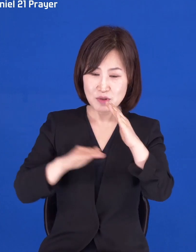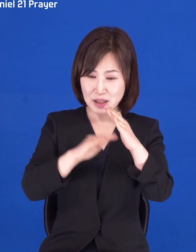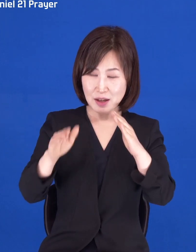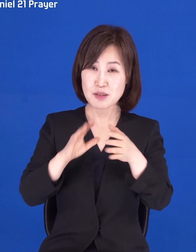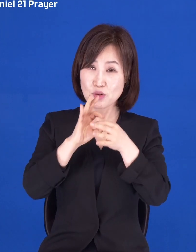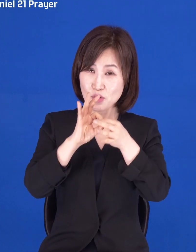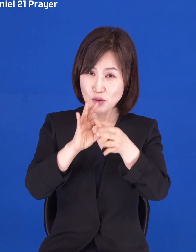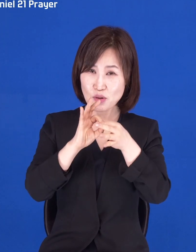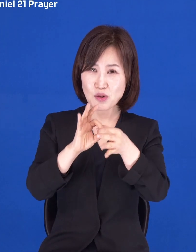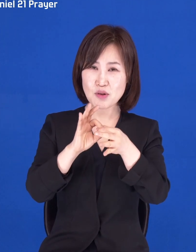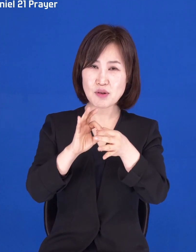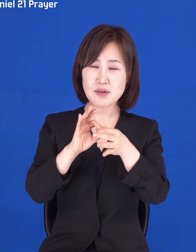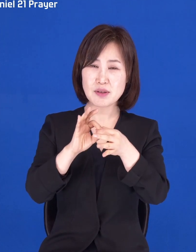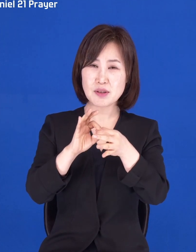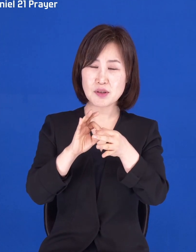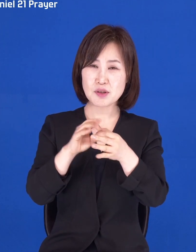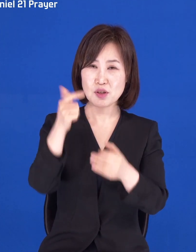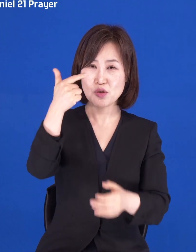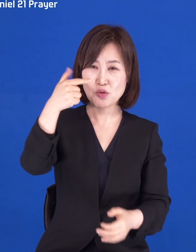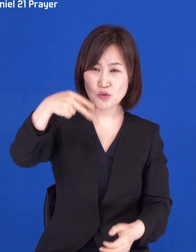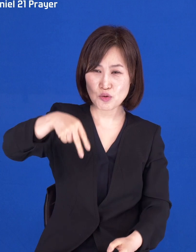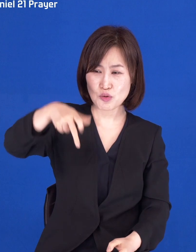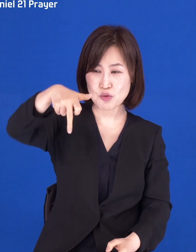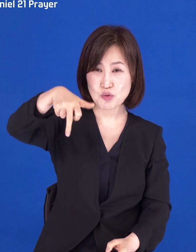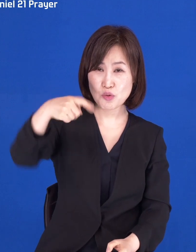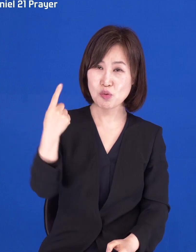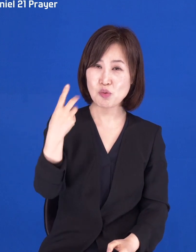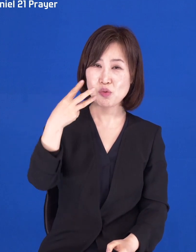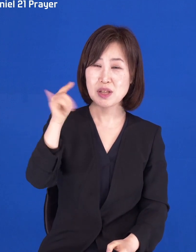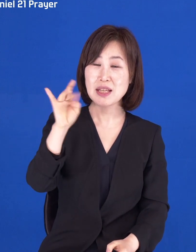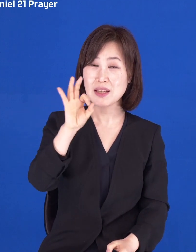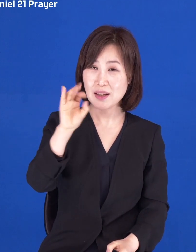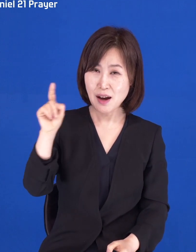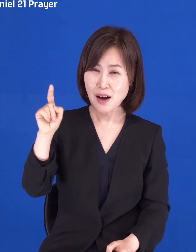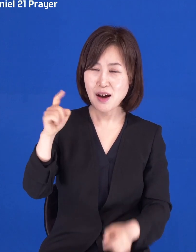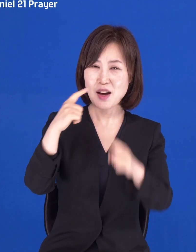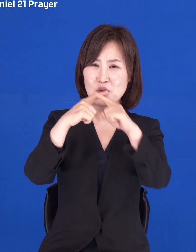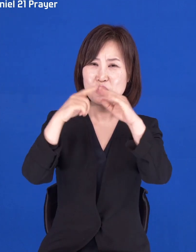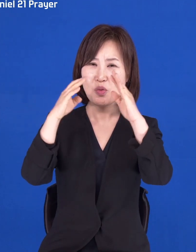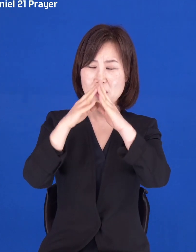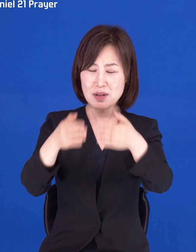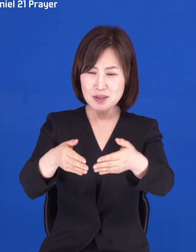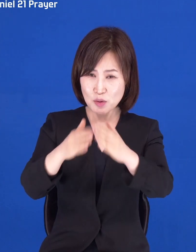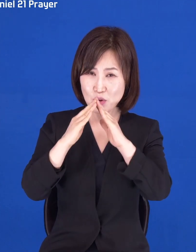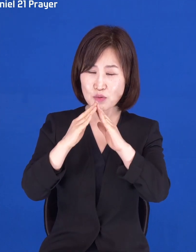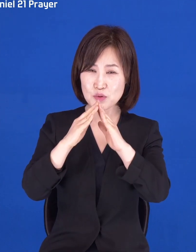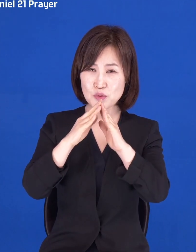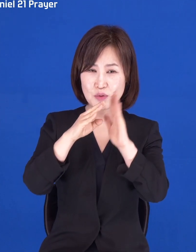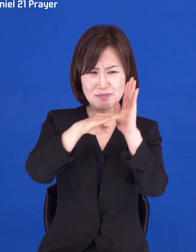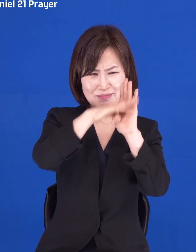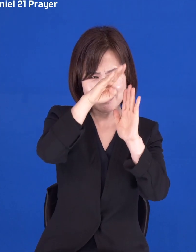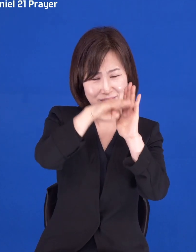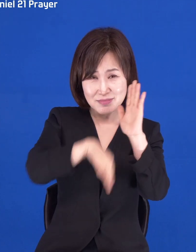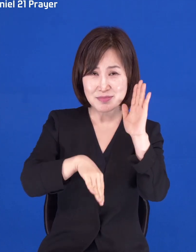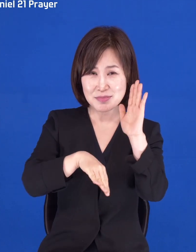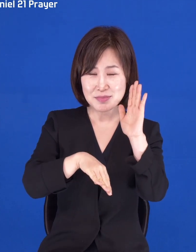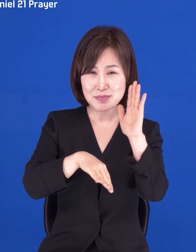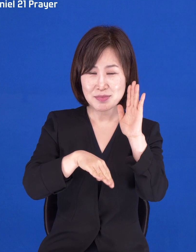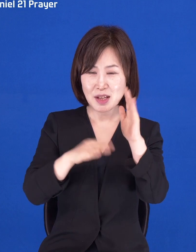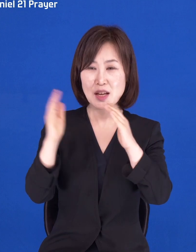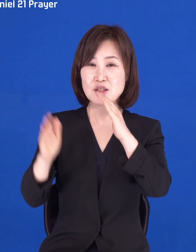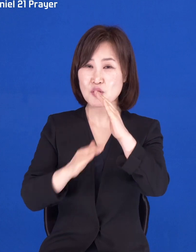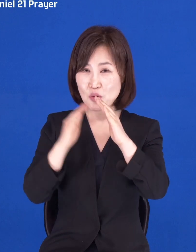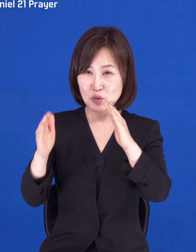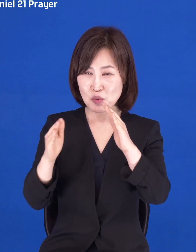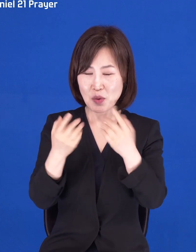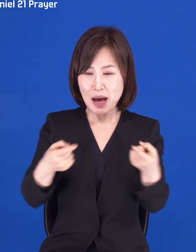통하여서 뉴코리아 교회를 세워주시고 남과 북의 성도들이 함께